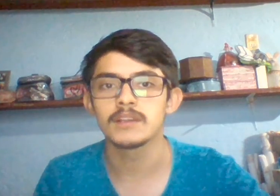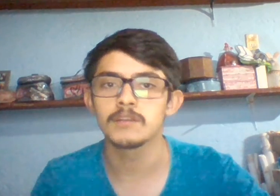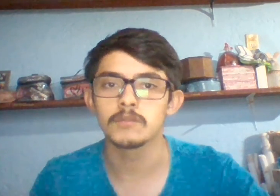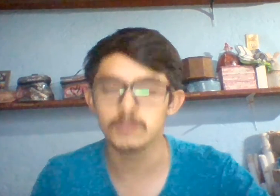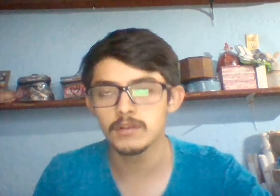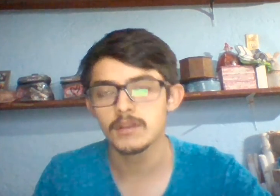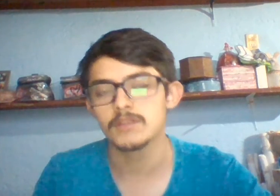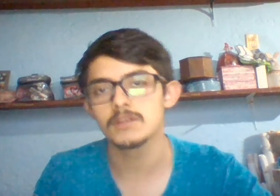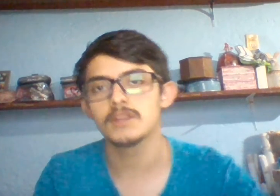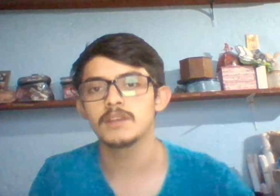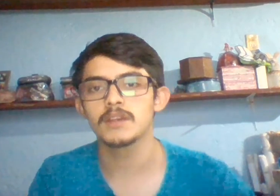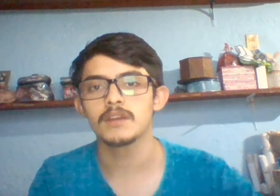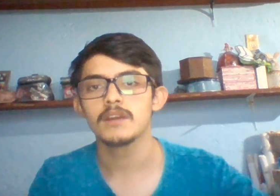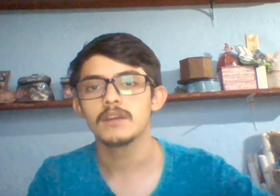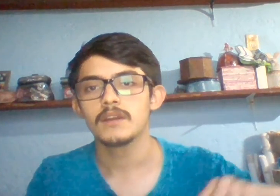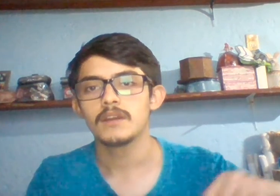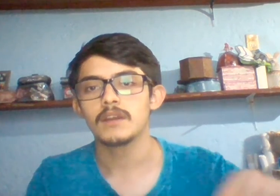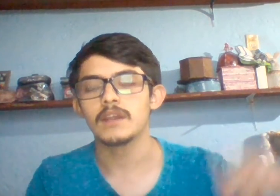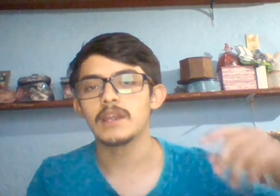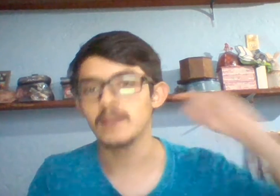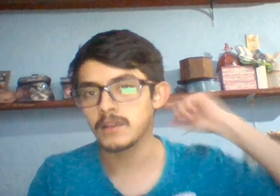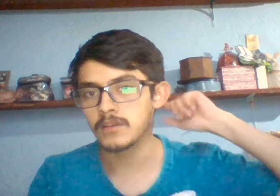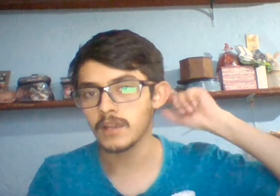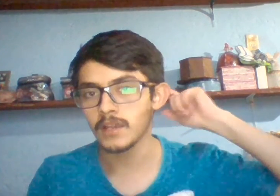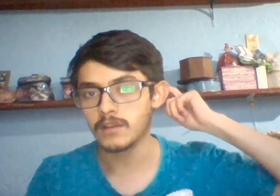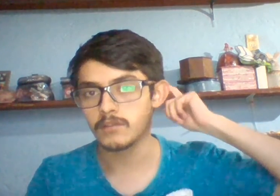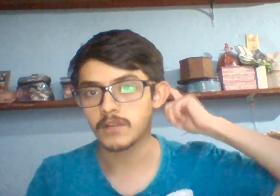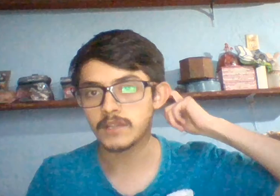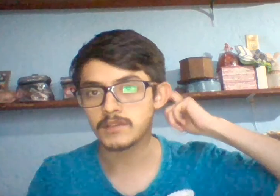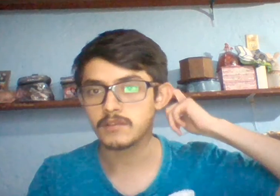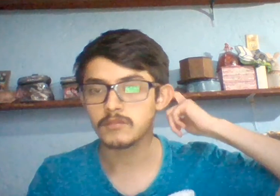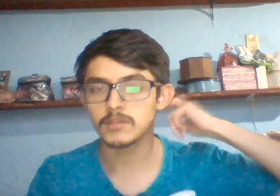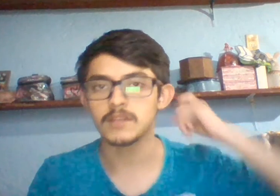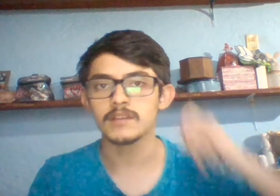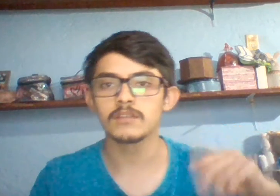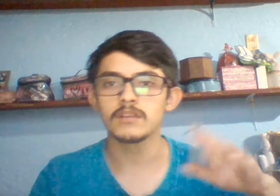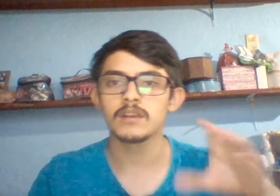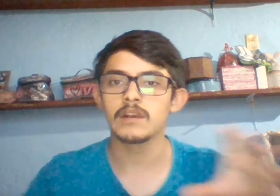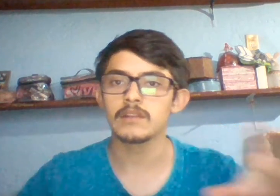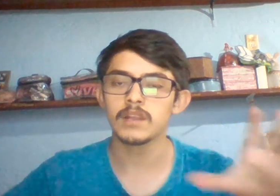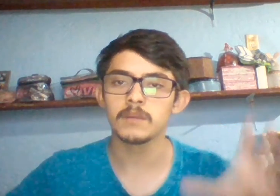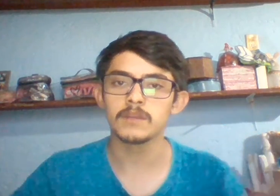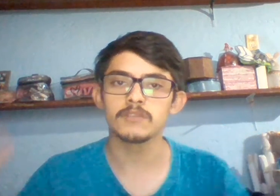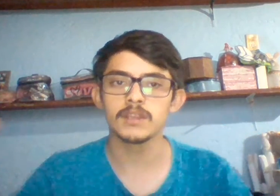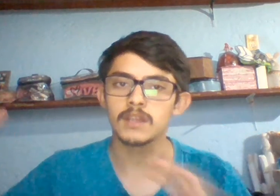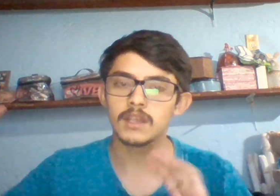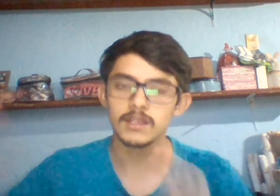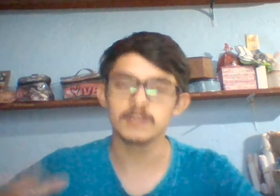el motor. Esto quiere decir que él lo que hace es utilizar toda la velocidad que cae en el